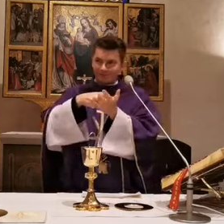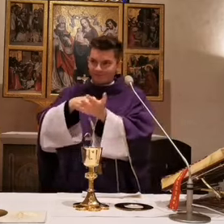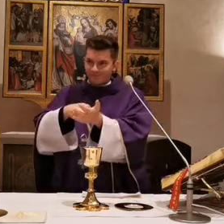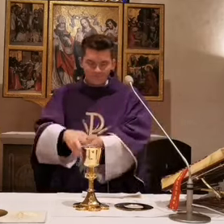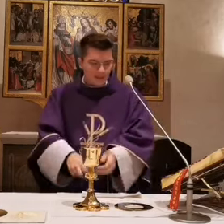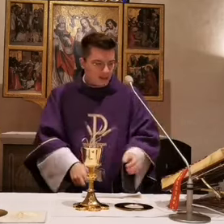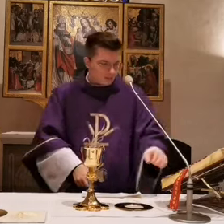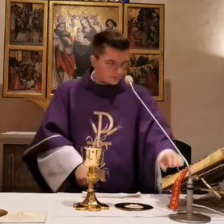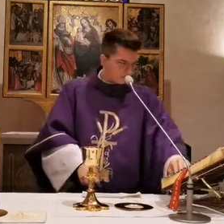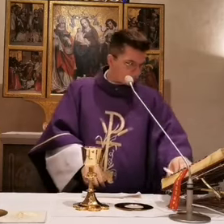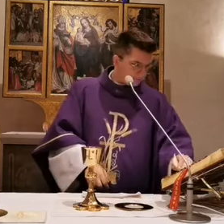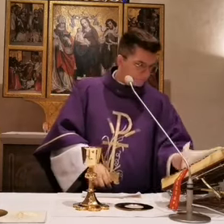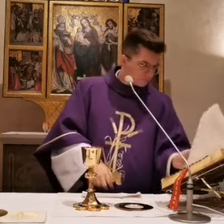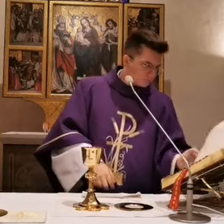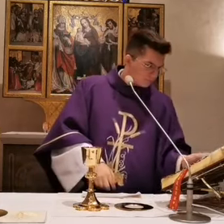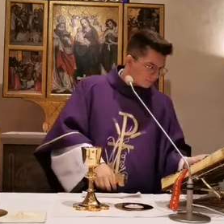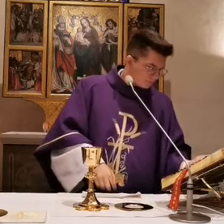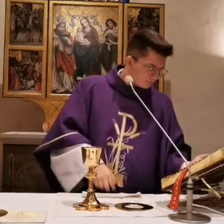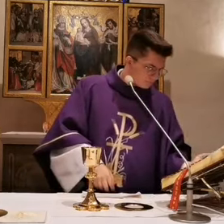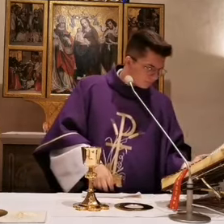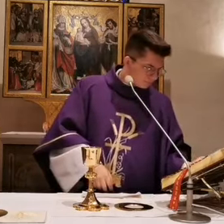Boże.